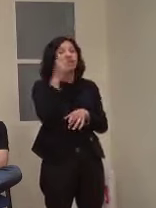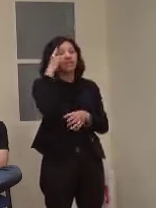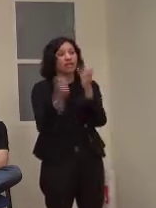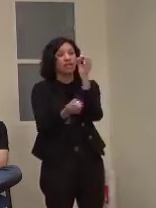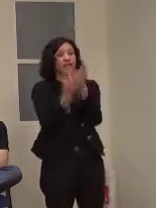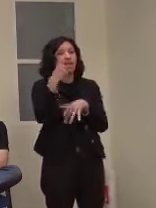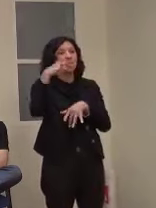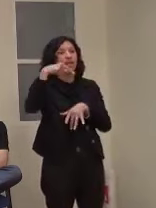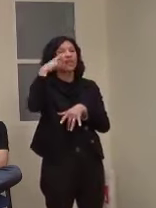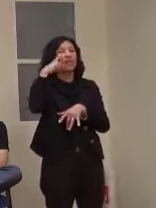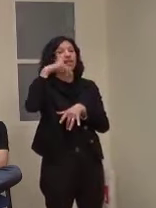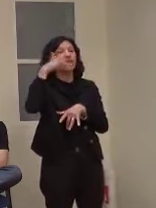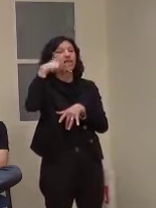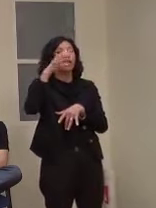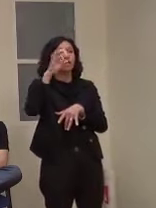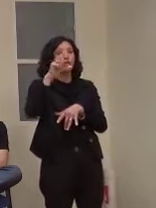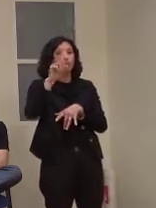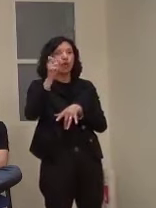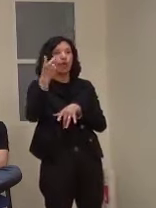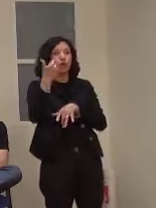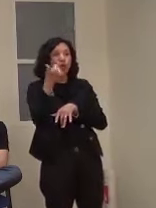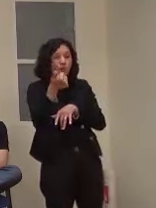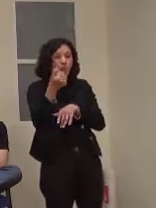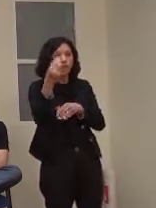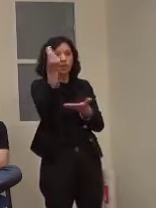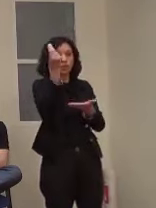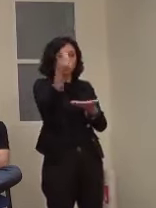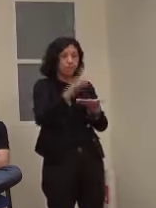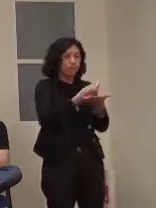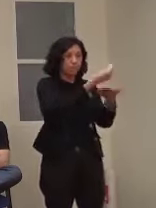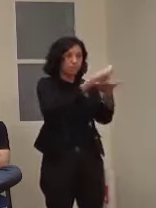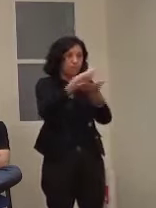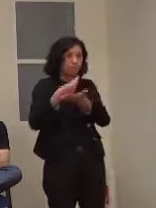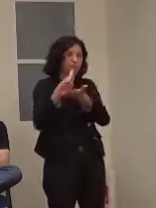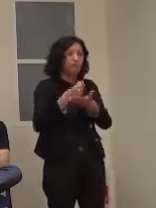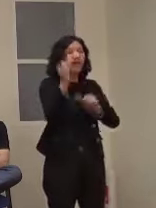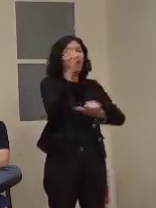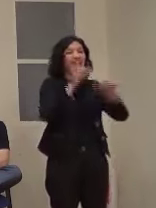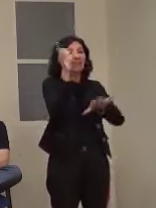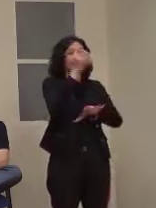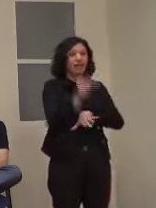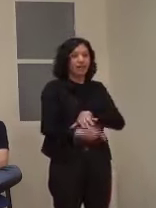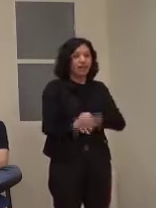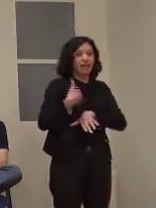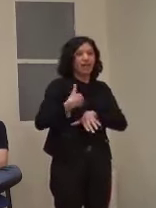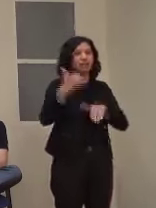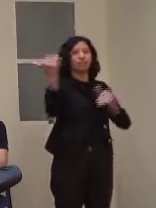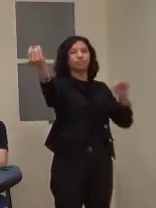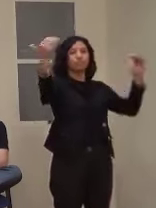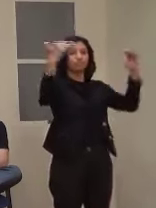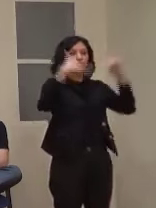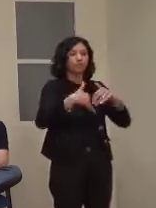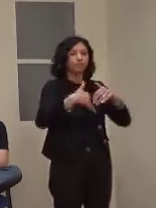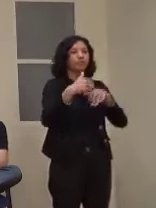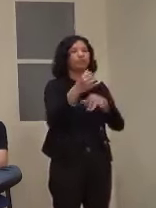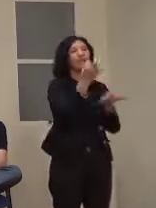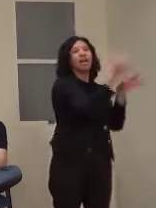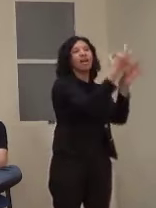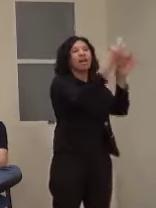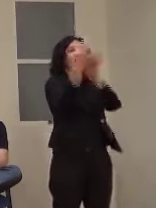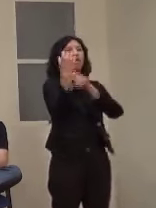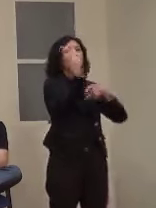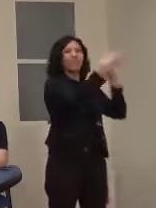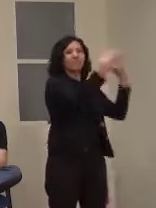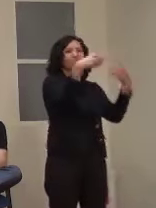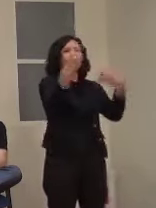podemos tomar vista de los mejores representantes que tenemos en ciencia del país acerca de distintas escuelas no